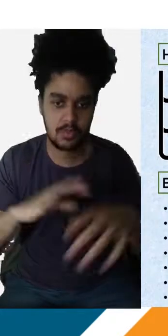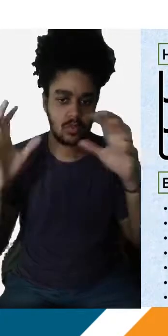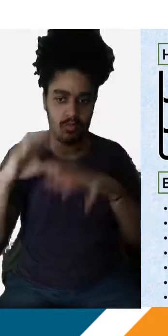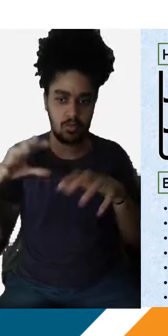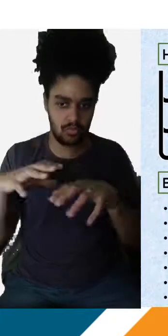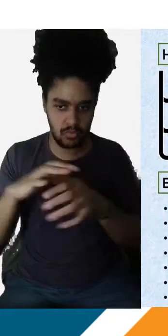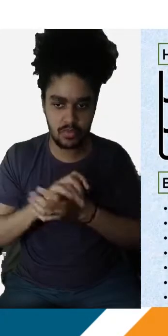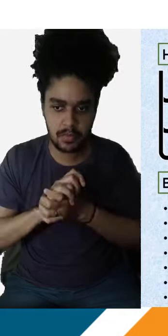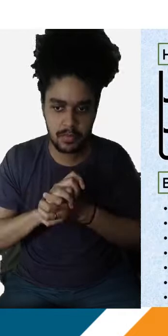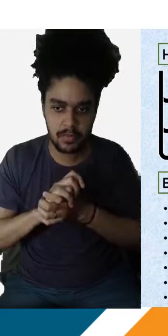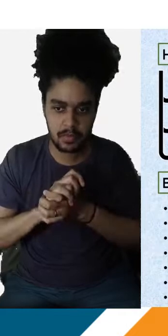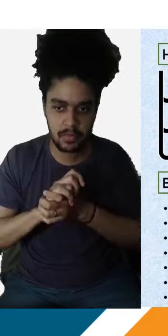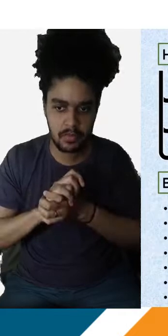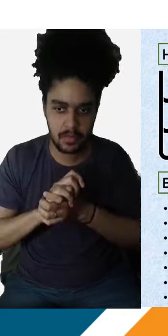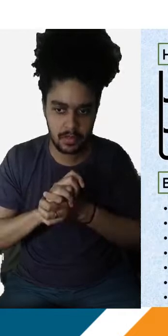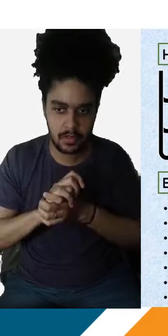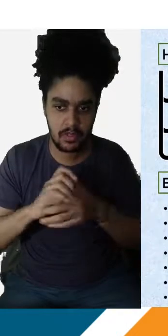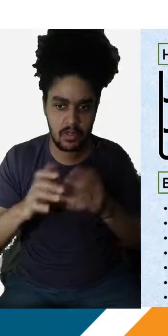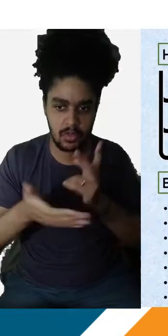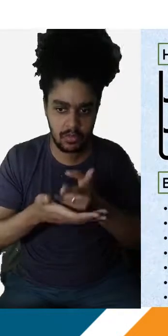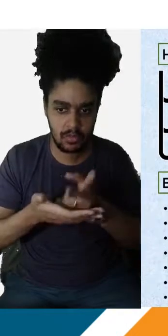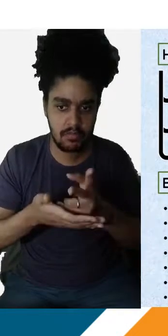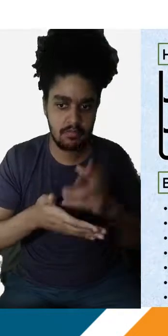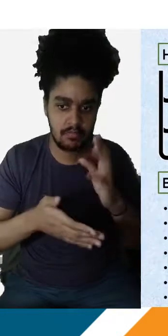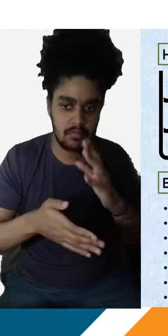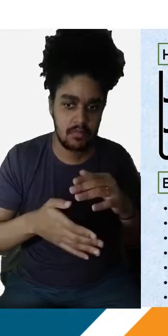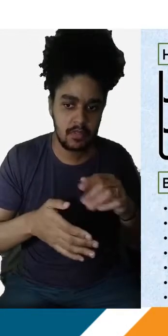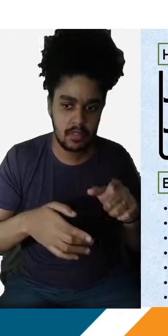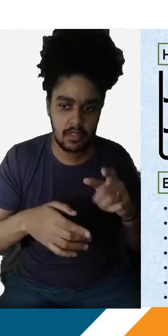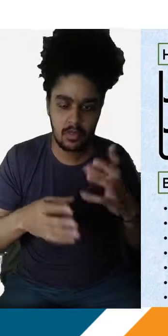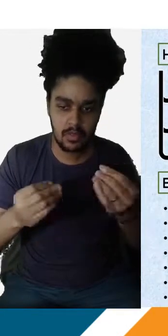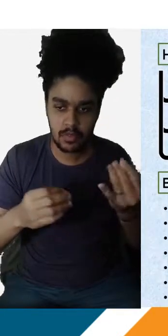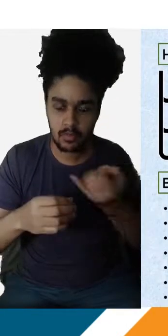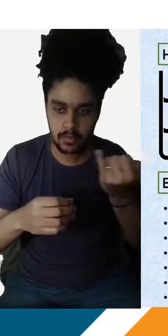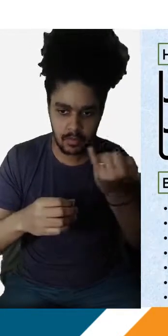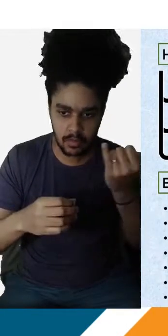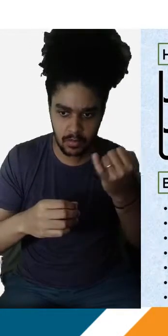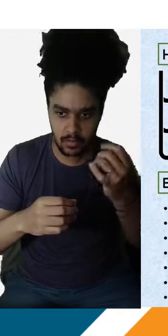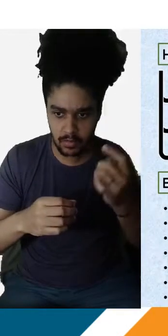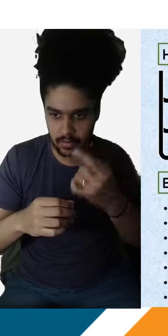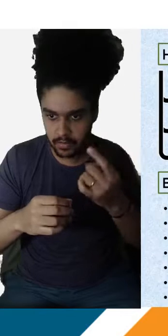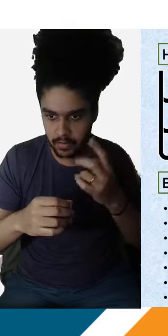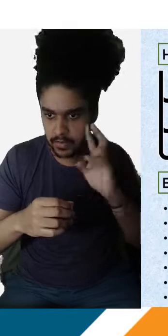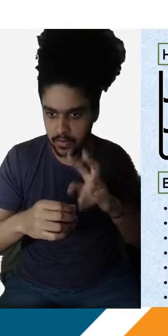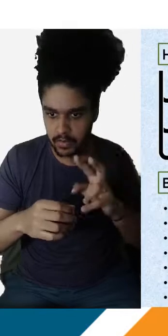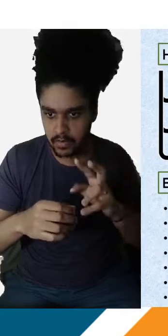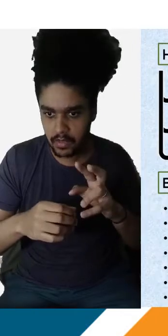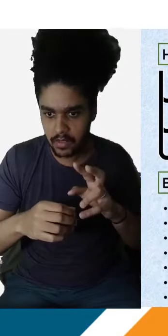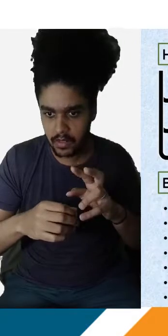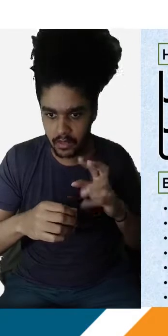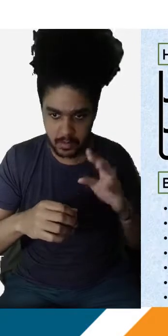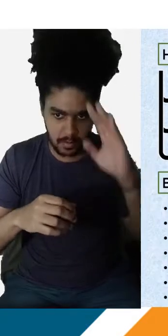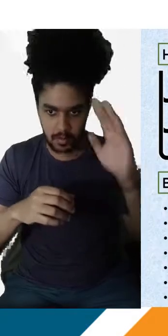chuva. Dando prosseguimento à hidrografia brasileira, é de suma importância que a gente identifique e reconheça as principais